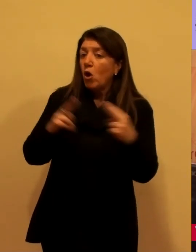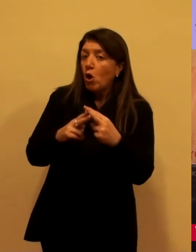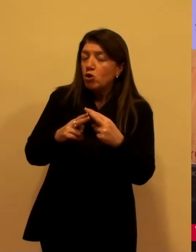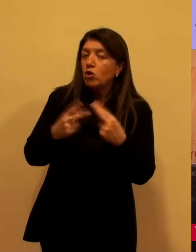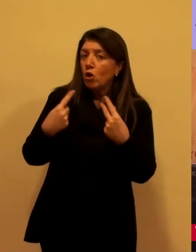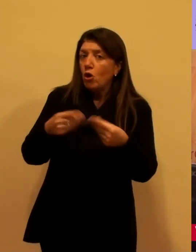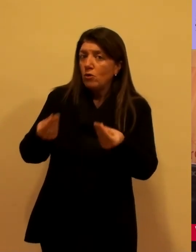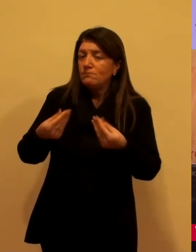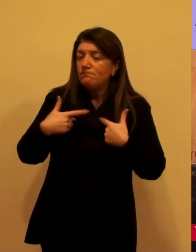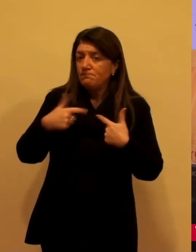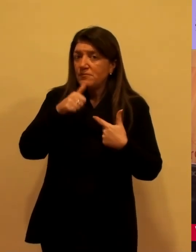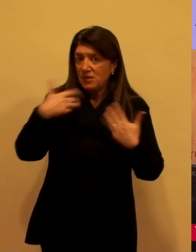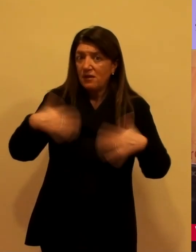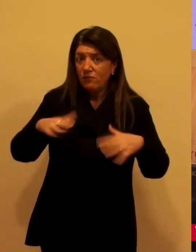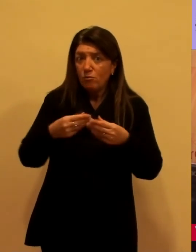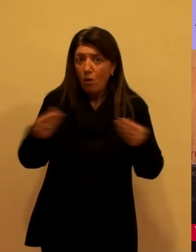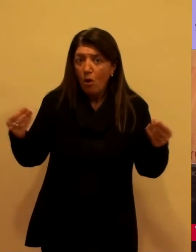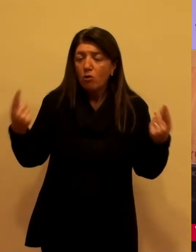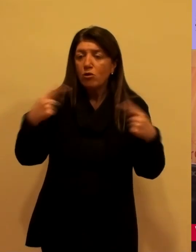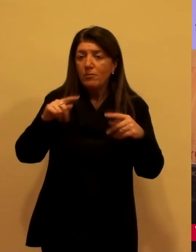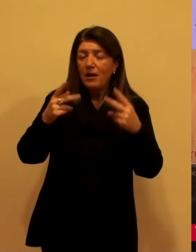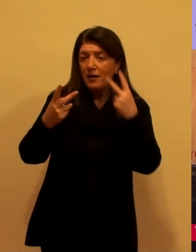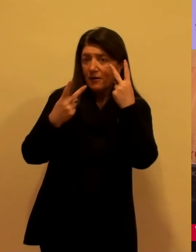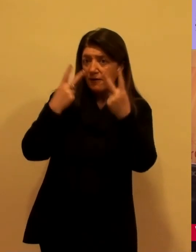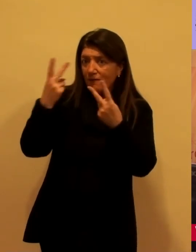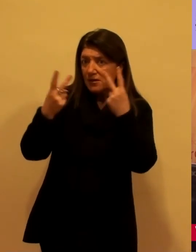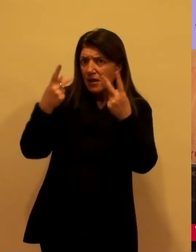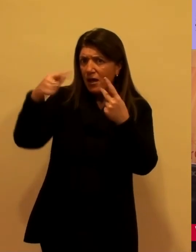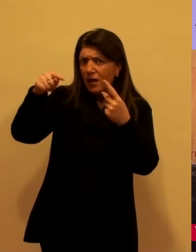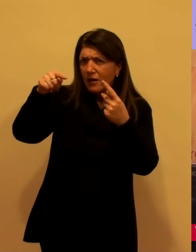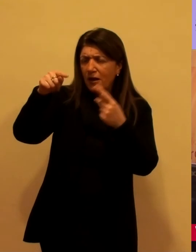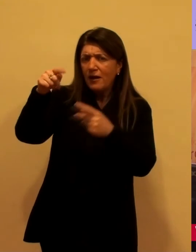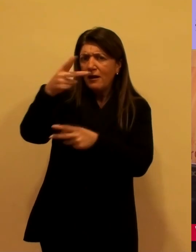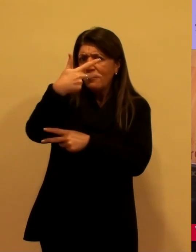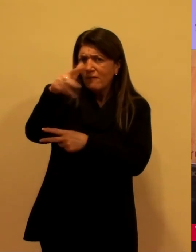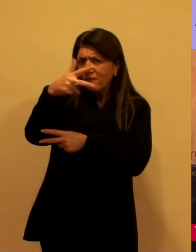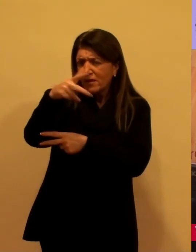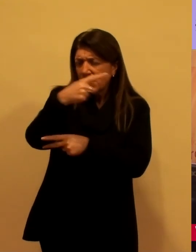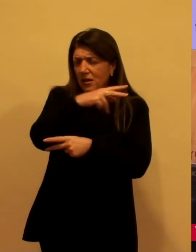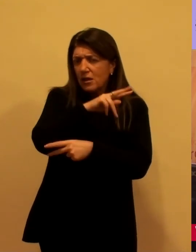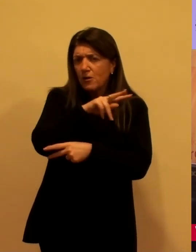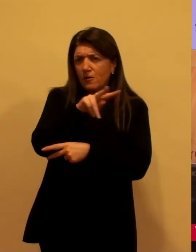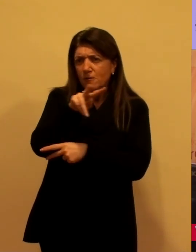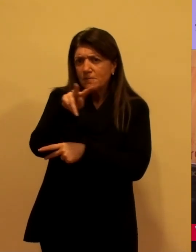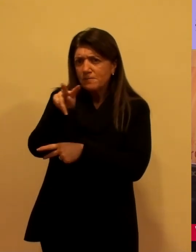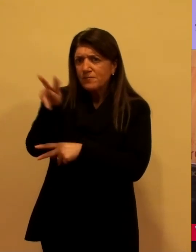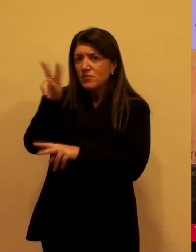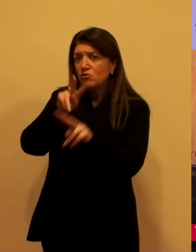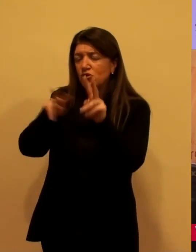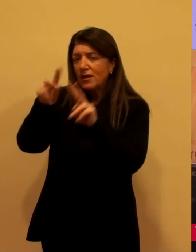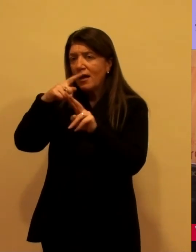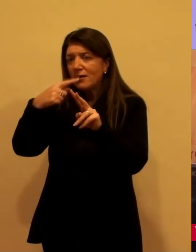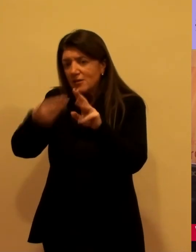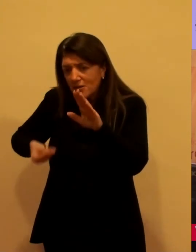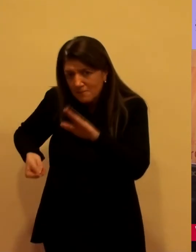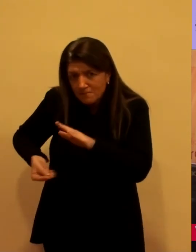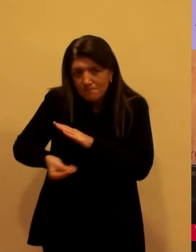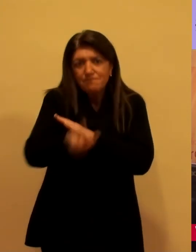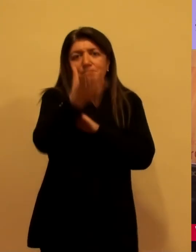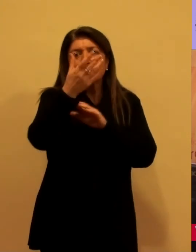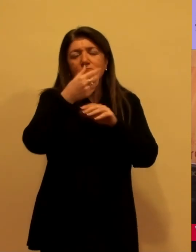è servito per guardare, appunto, dei video e cercare di comunicare questi video. quindi